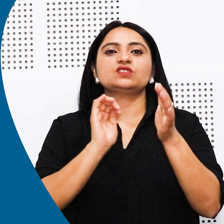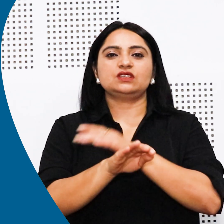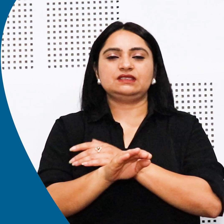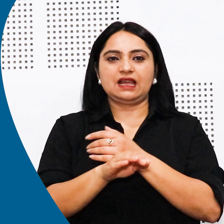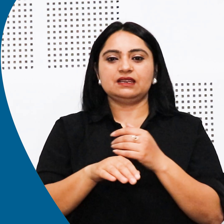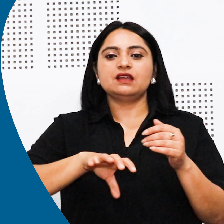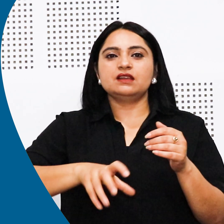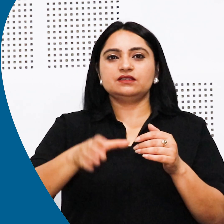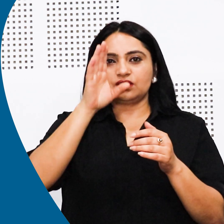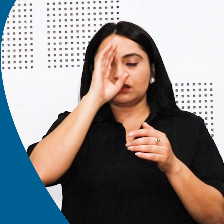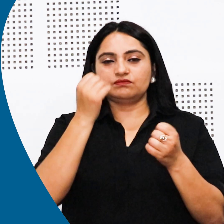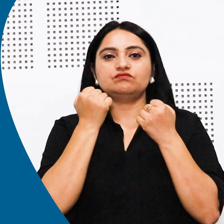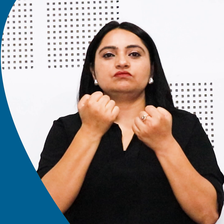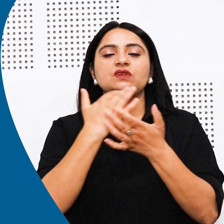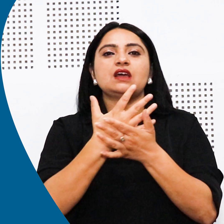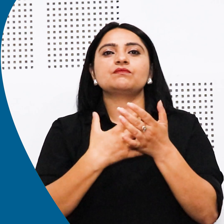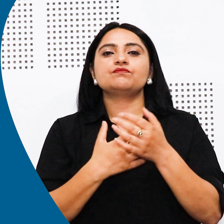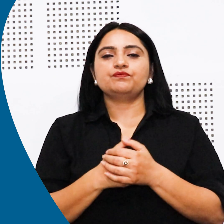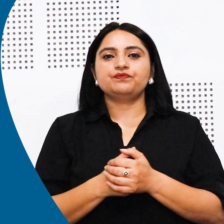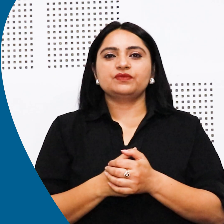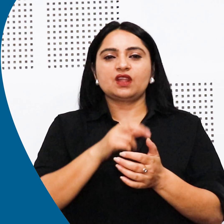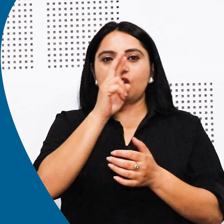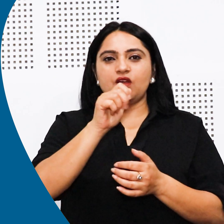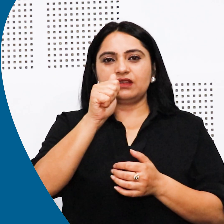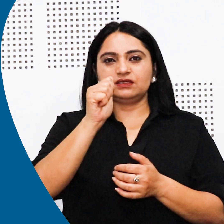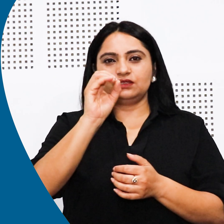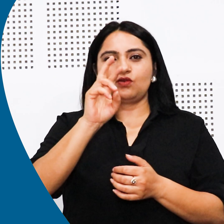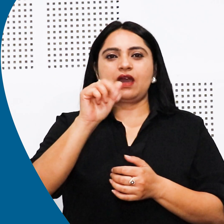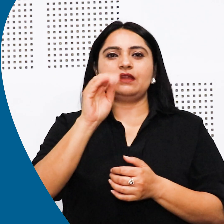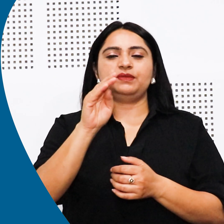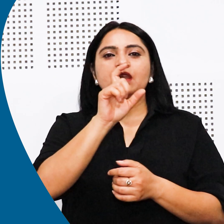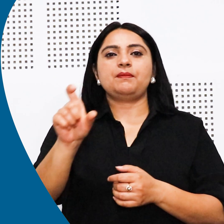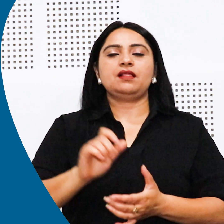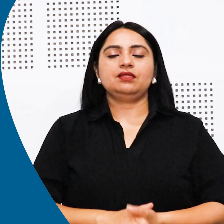सञ्चालित स्थानीय सरकार सबलीकरण कार्यक्रम र अकोराब नेपाल।